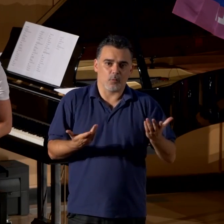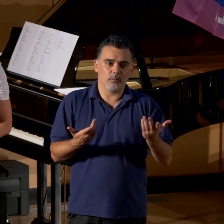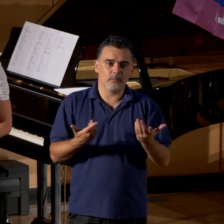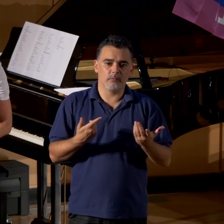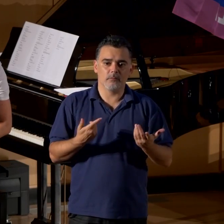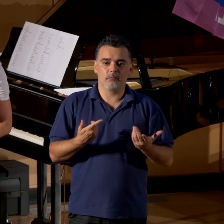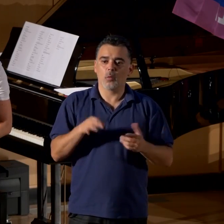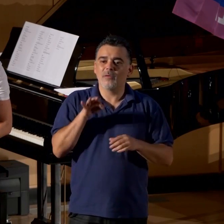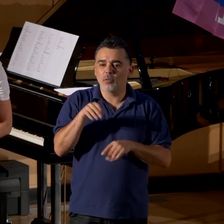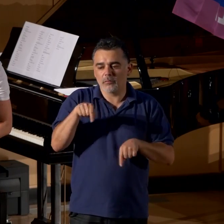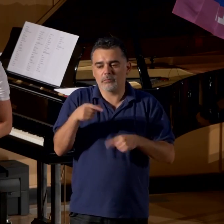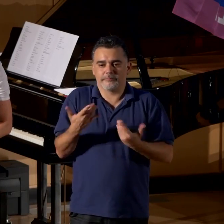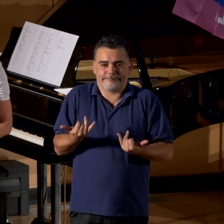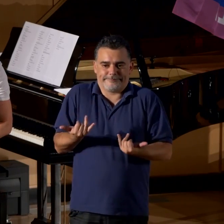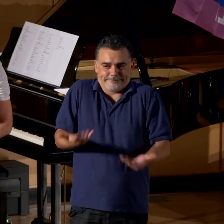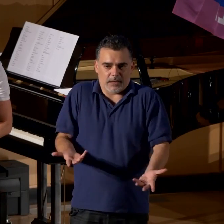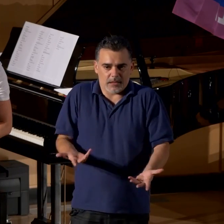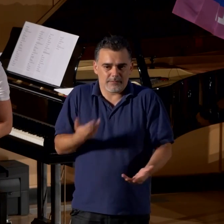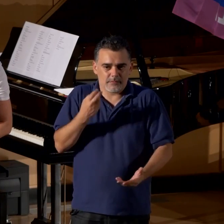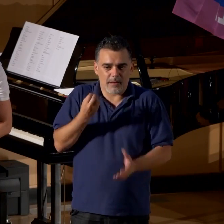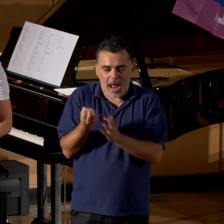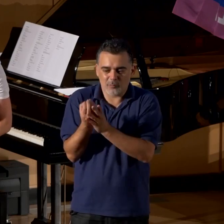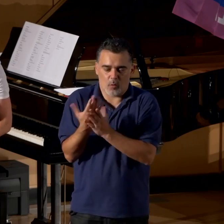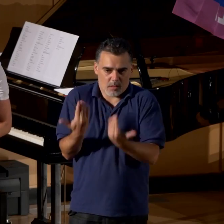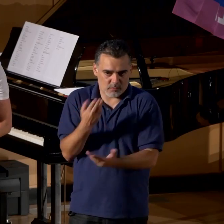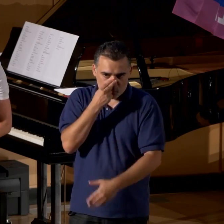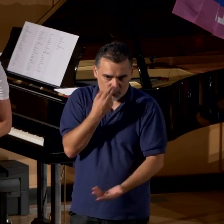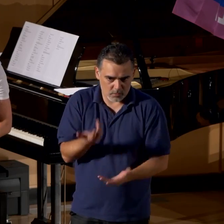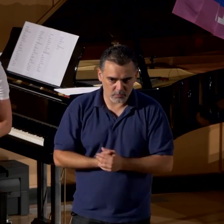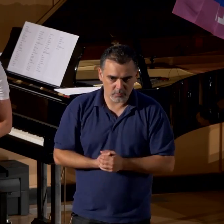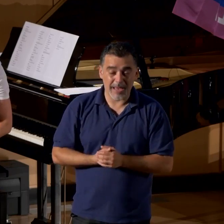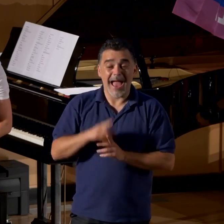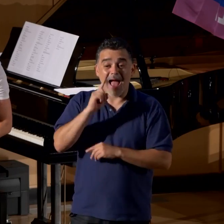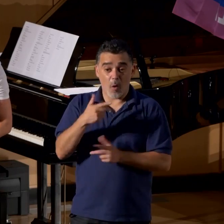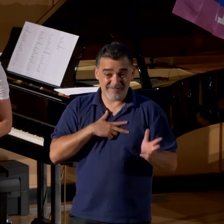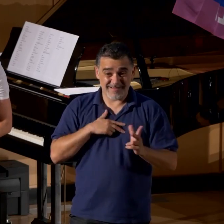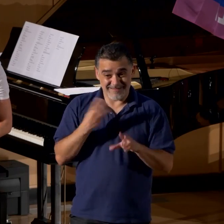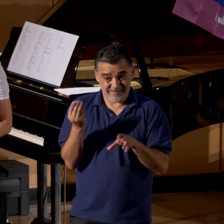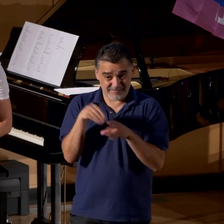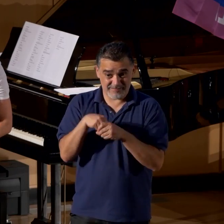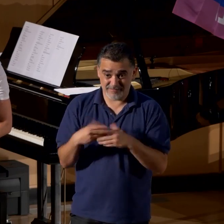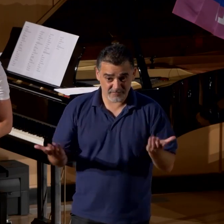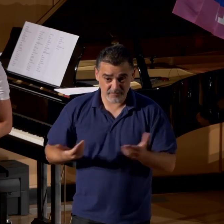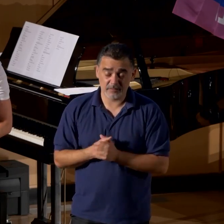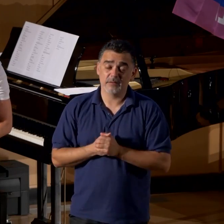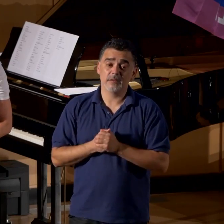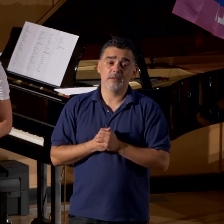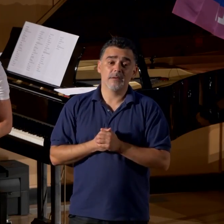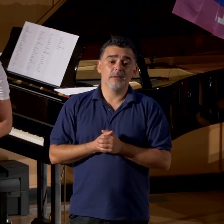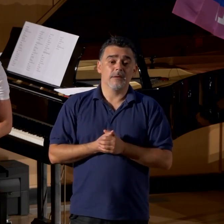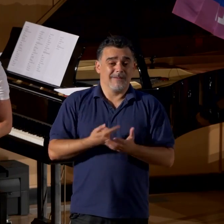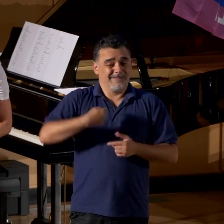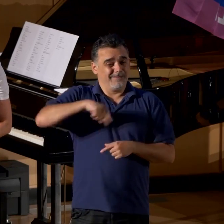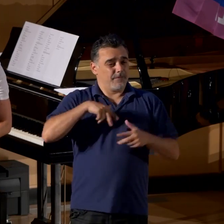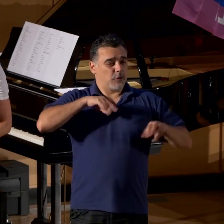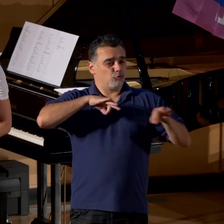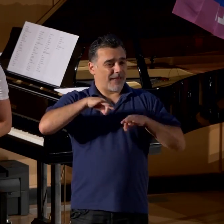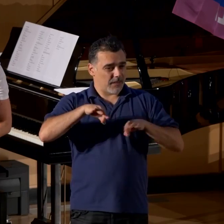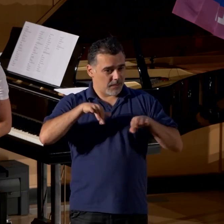also für diesen Stand, denn was auch noch zur Wahrheit dazugehört, wir haben im Moment die Strategie,